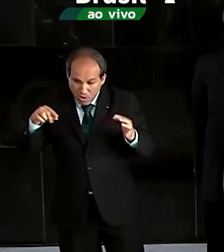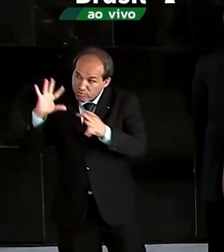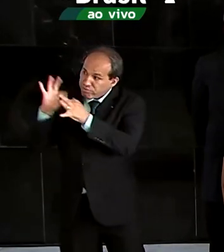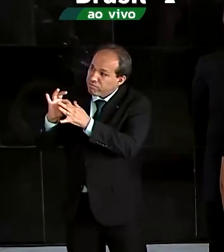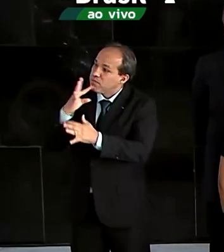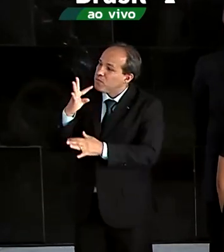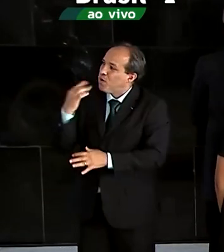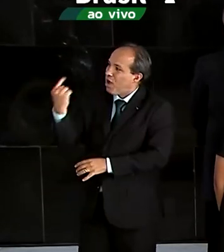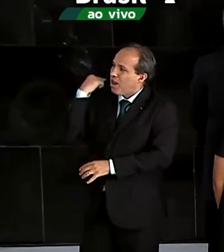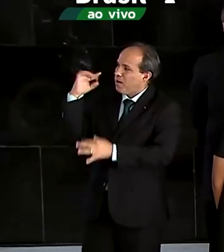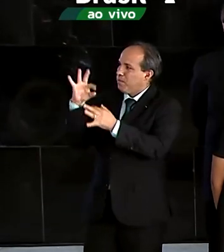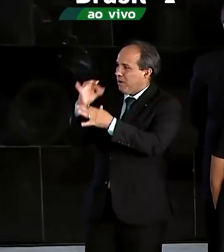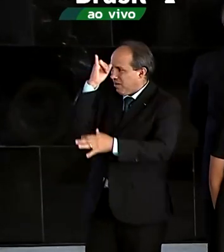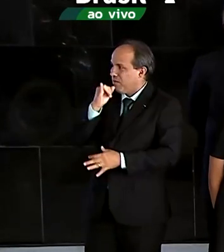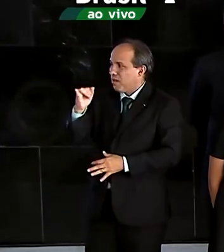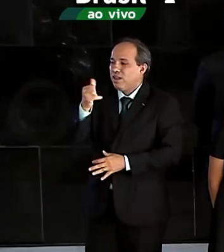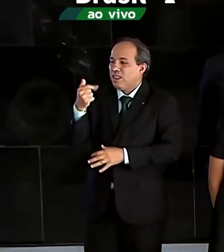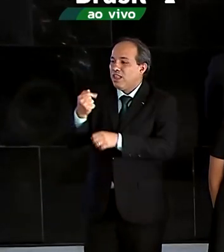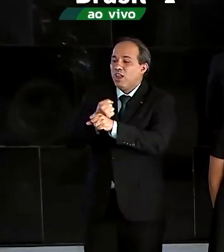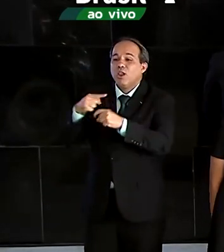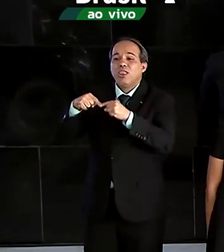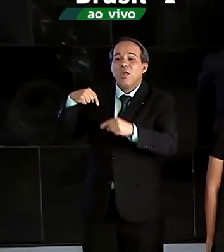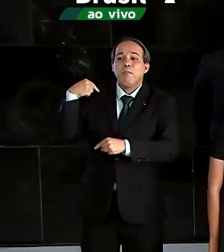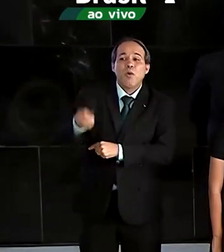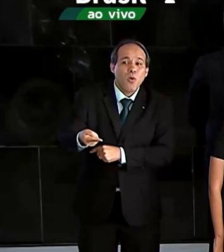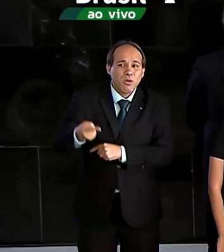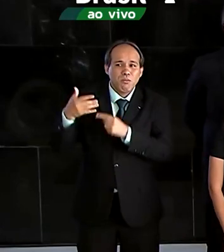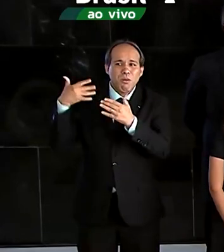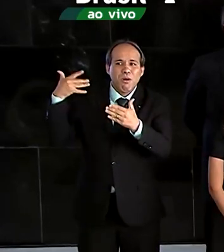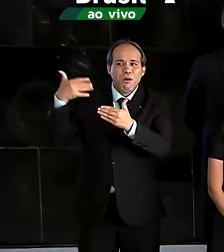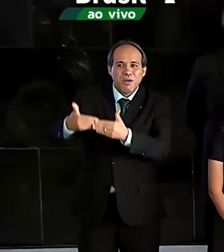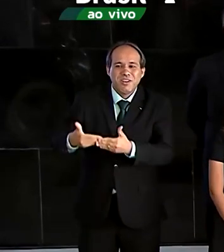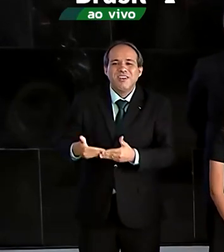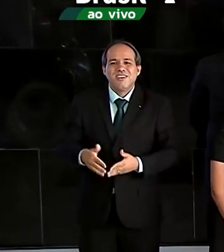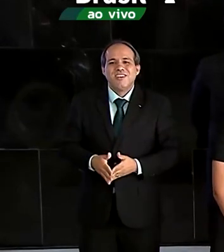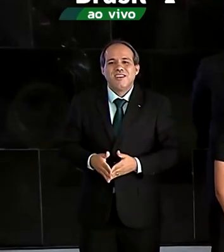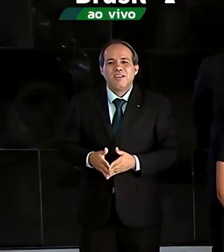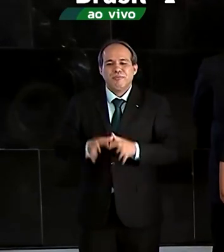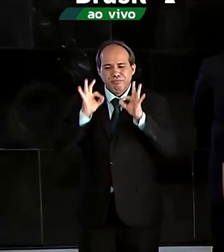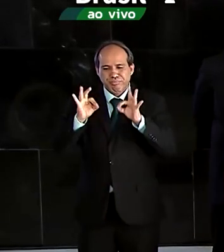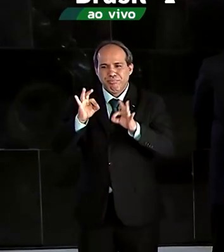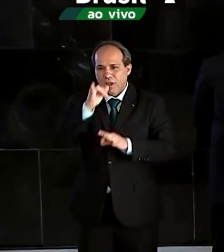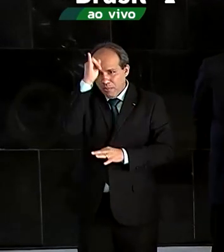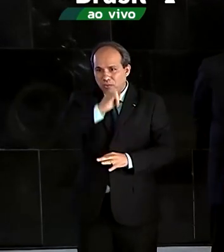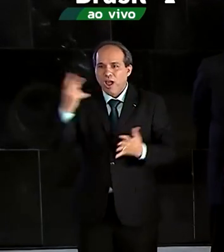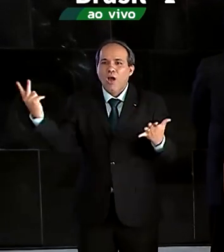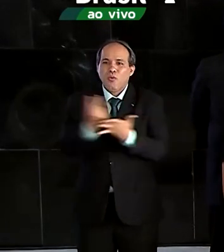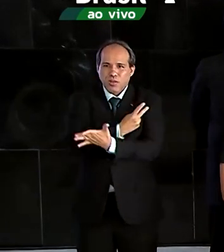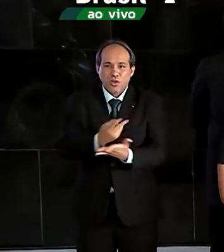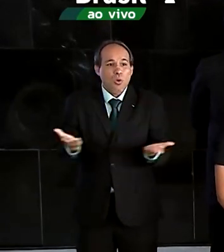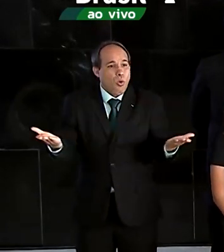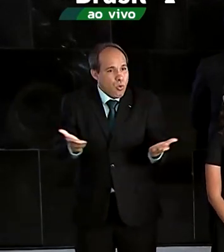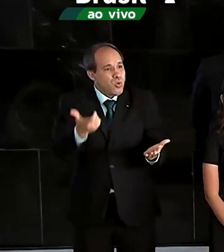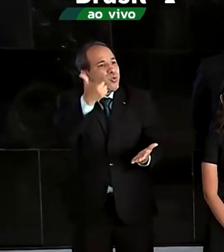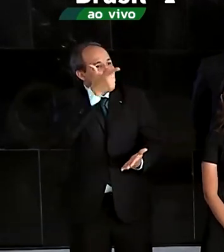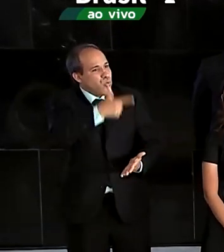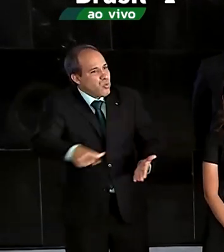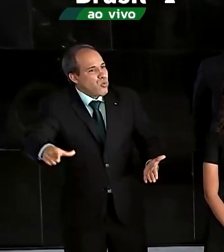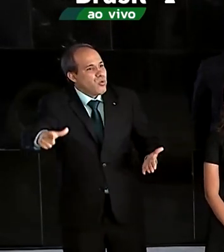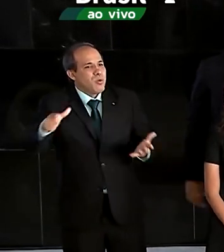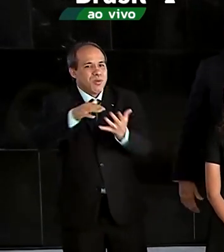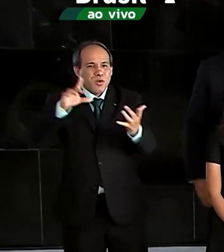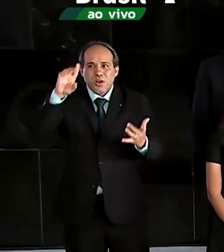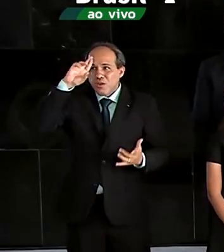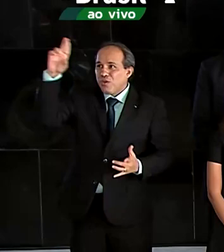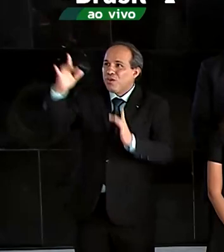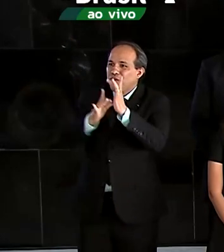E entrei lá, 17 anos se passaram, e a profecia se cumpriu. E hoje, mais uma vez, para a glória